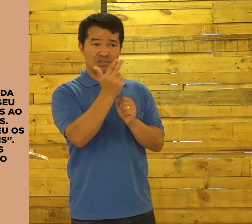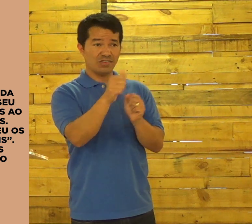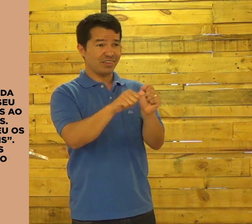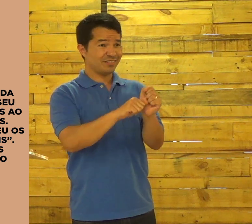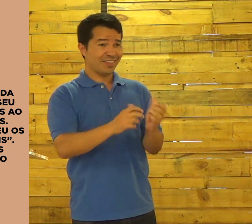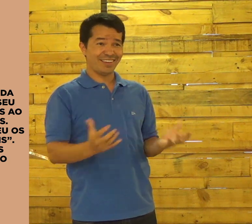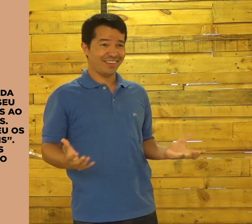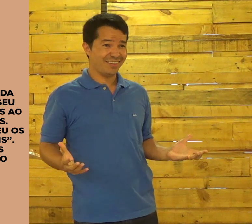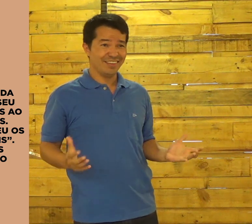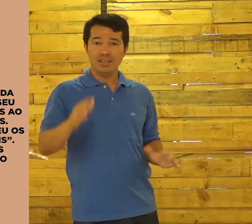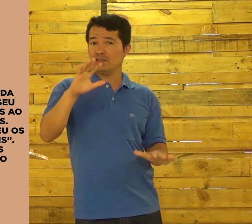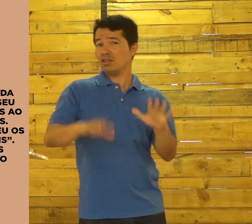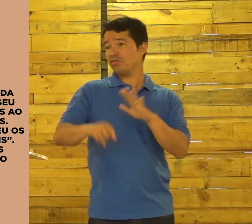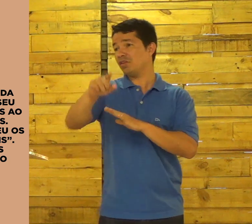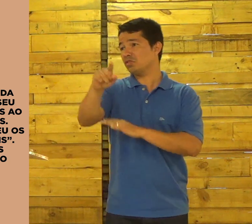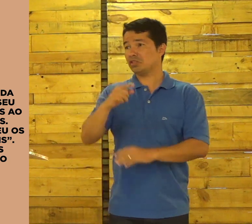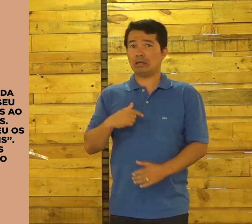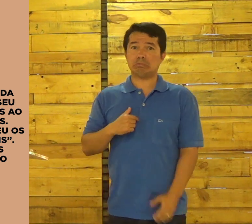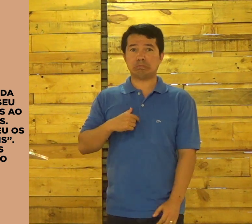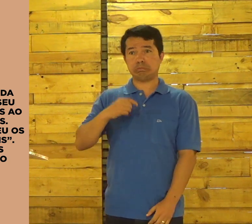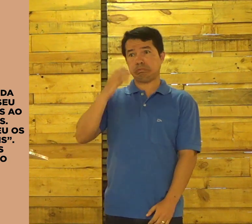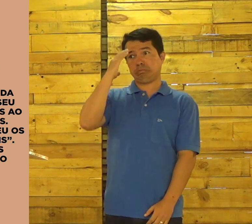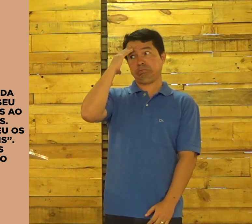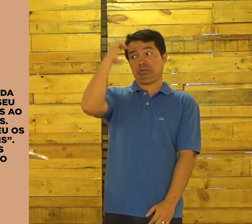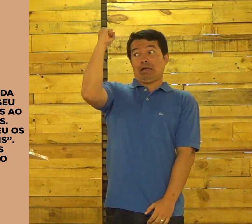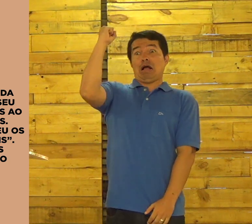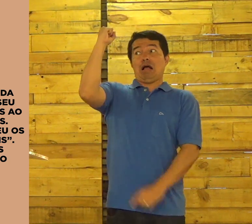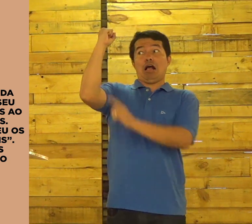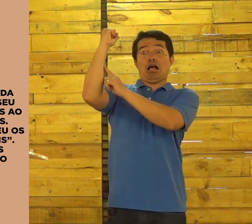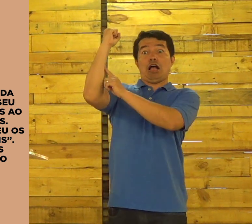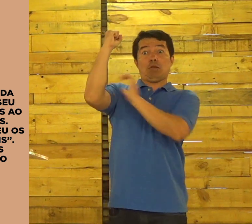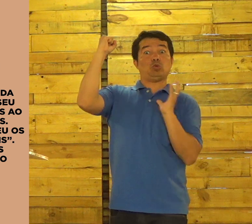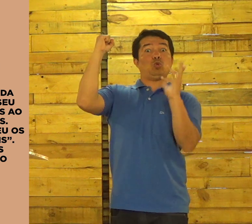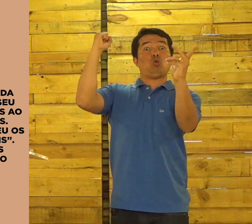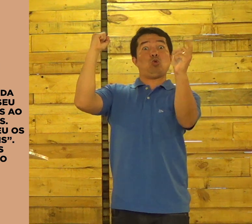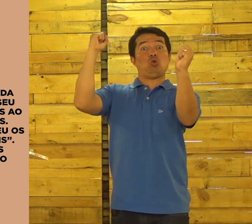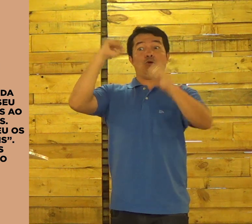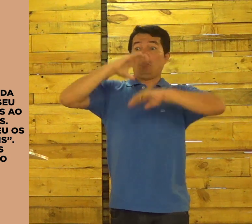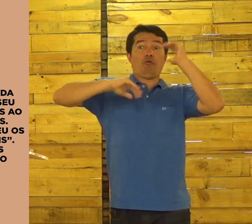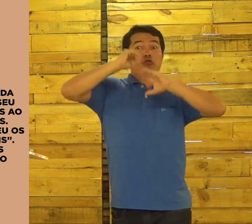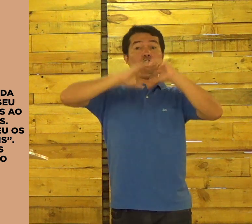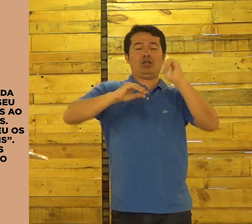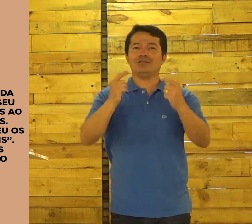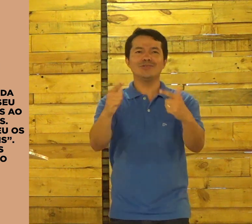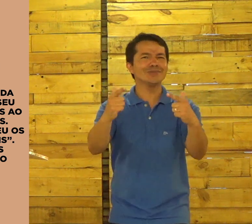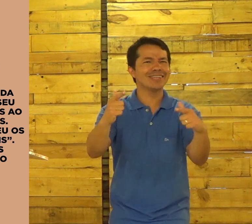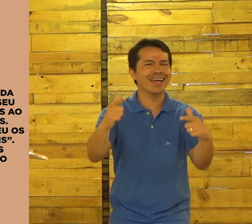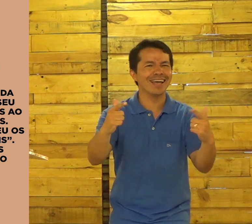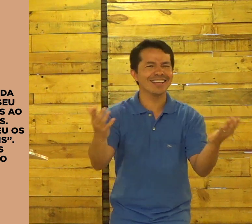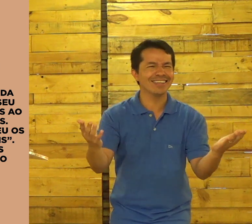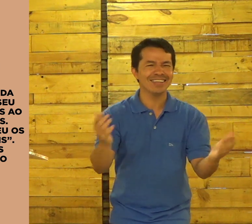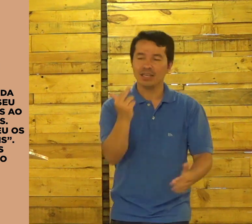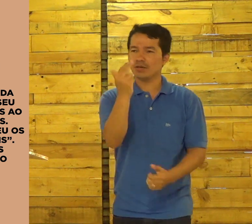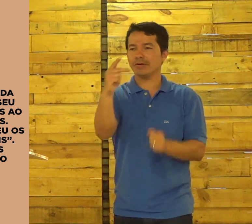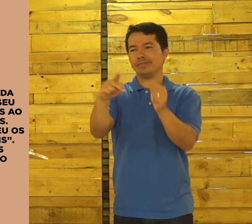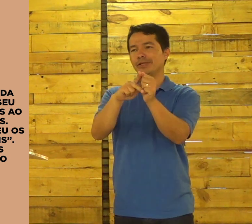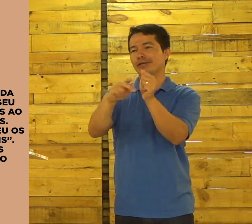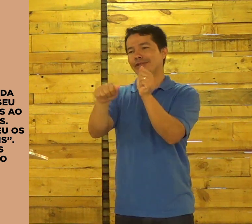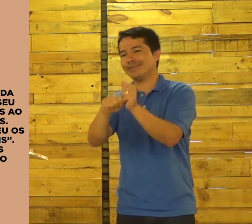importante. Se você é pobre, você é pobre, Entendeu? Se você me falta sabedoria. Se você não é